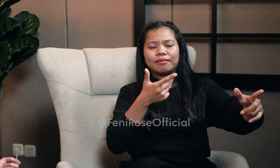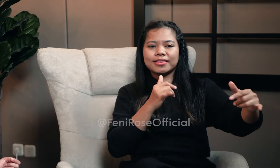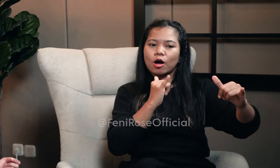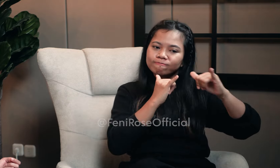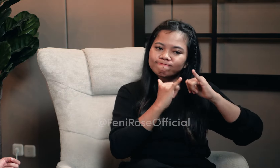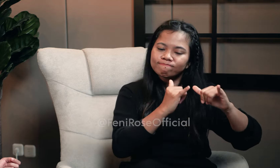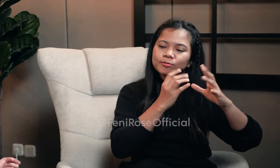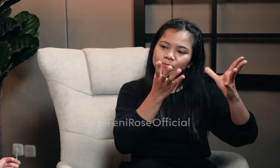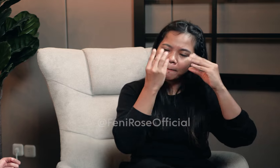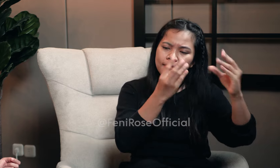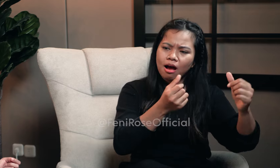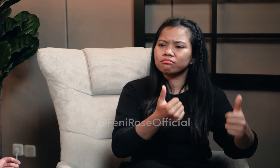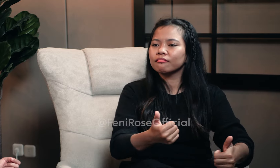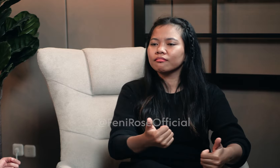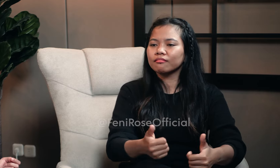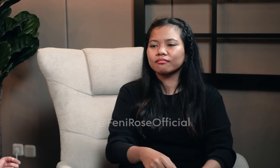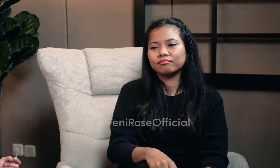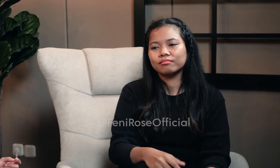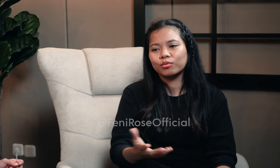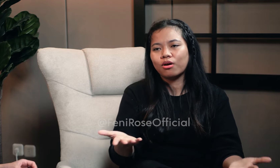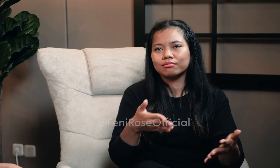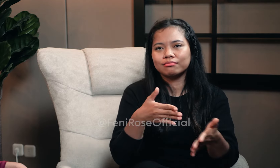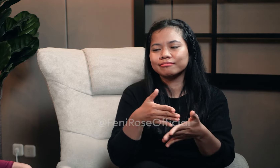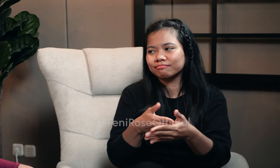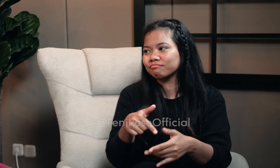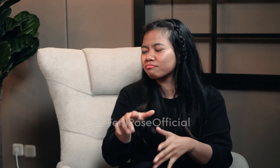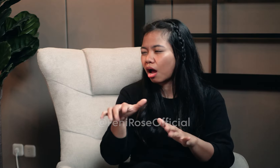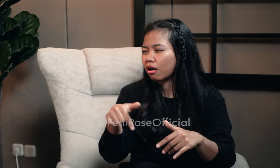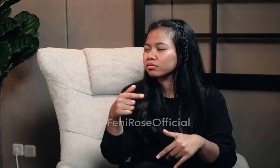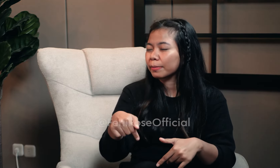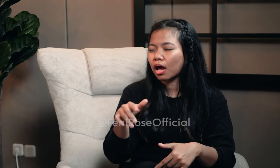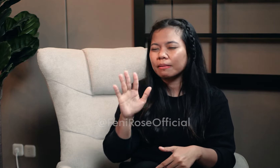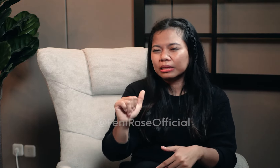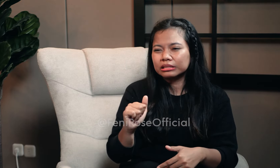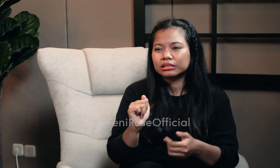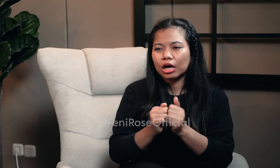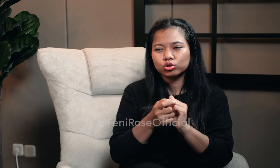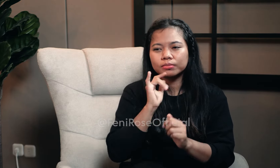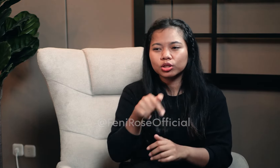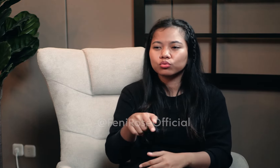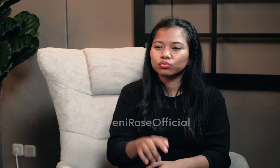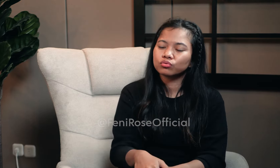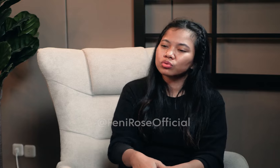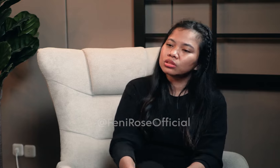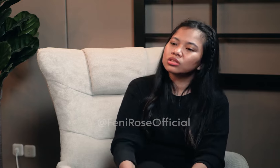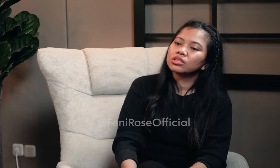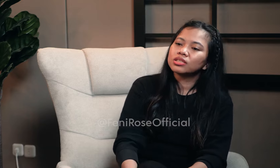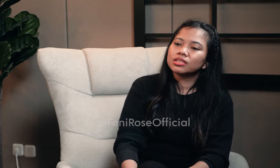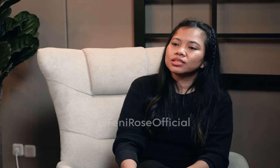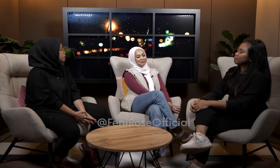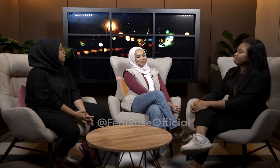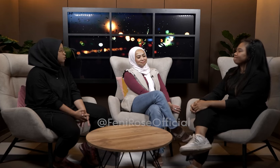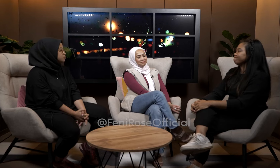dibutuhkan dengan menggunakan juru bahasa isyarat seperti itu sampai sekarang sih ada beberapa muncul kasus seperti itu sih